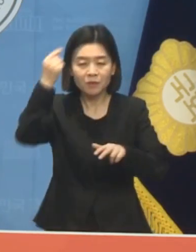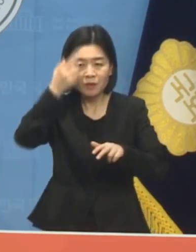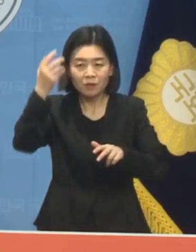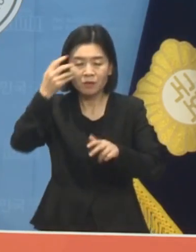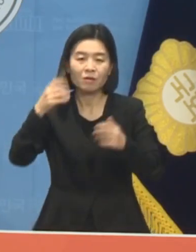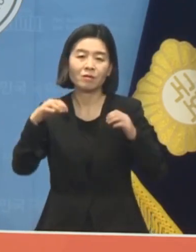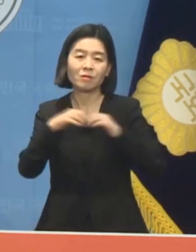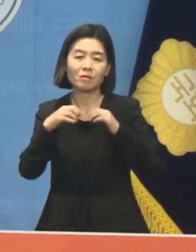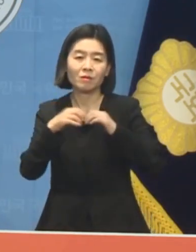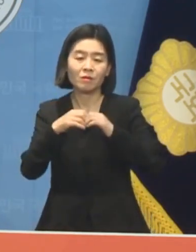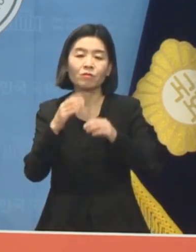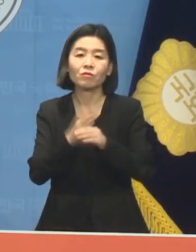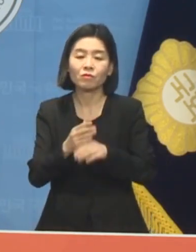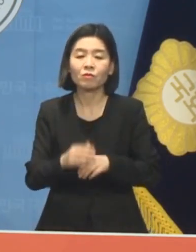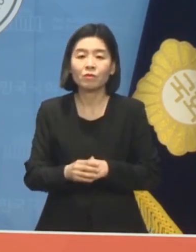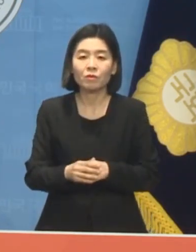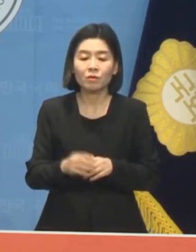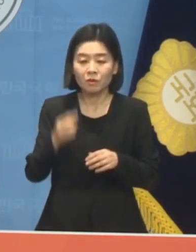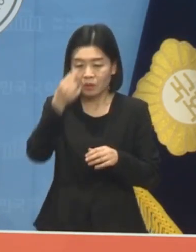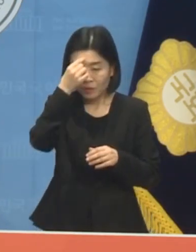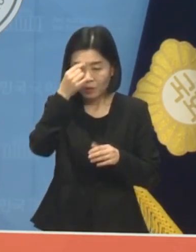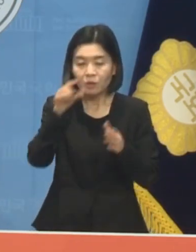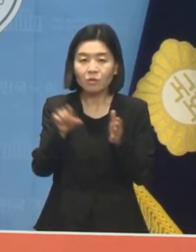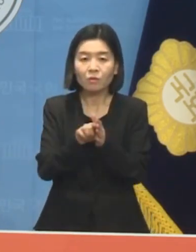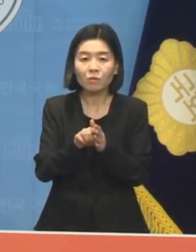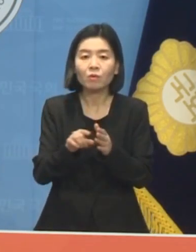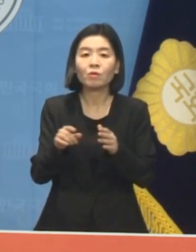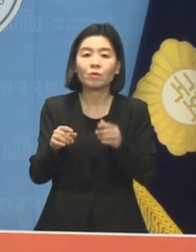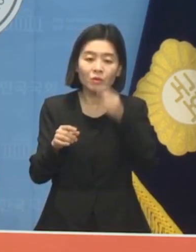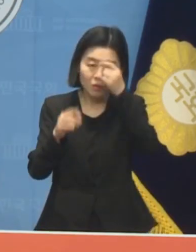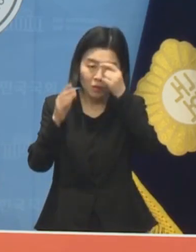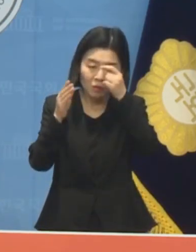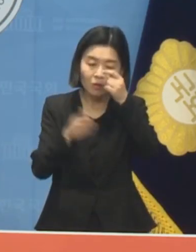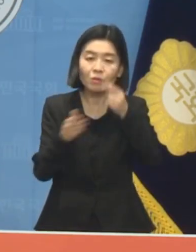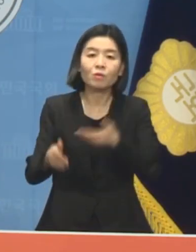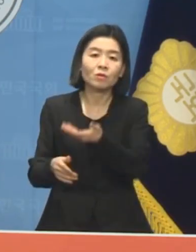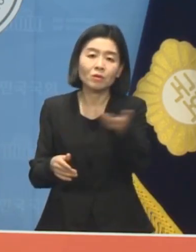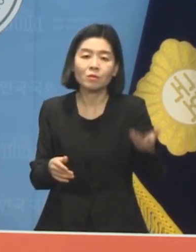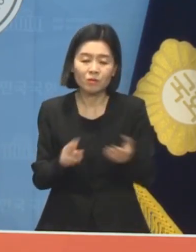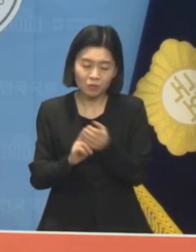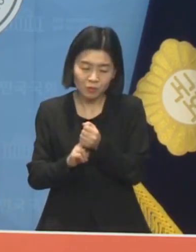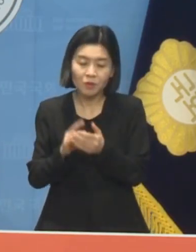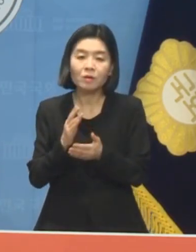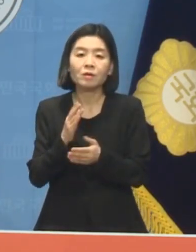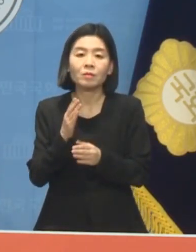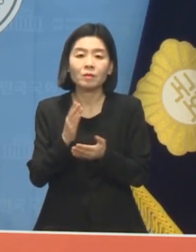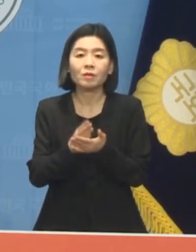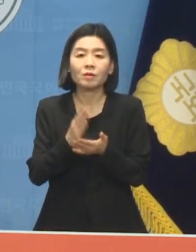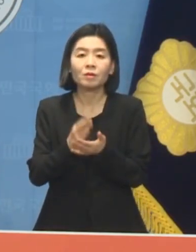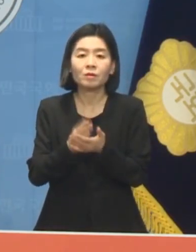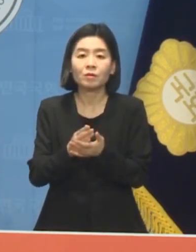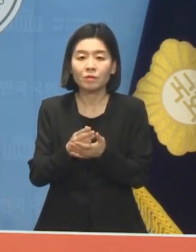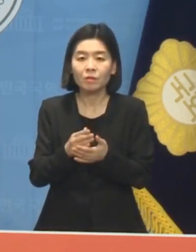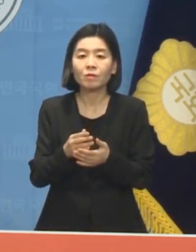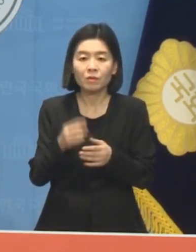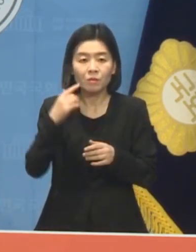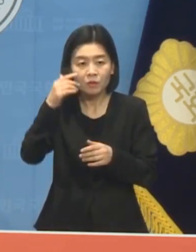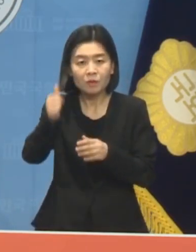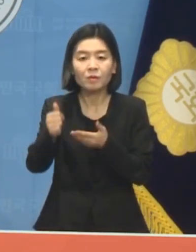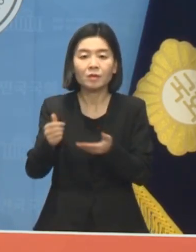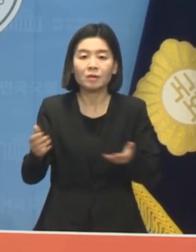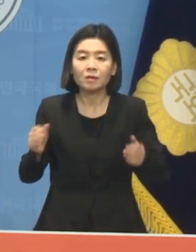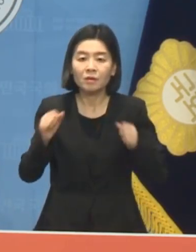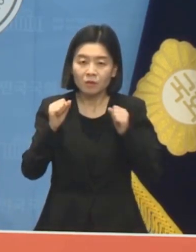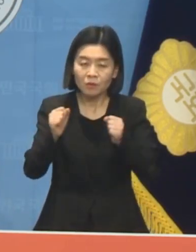중입니다. 우리 성도들은 숨지 말고 이분들을 응원하고 같은 마음으로